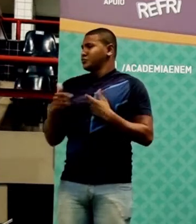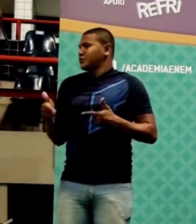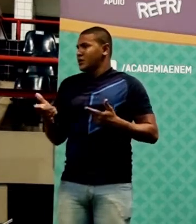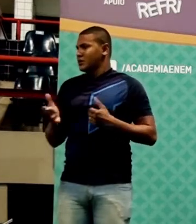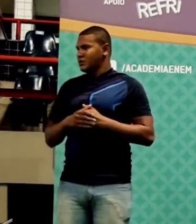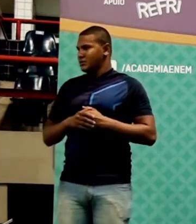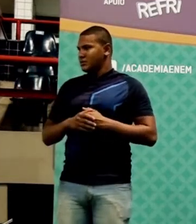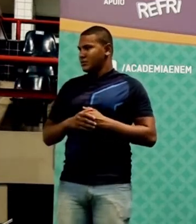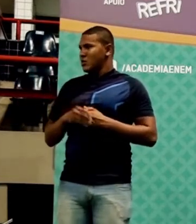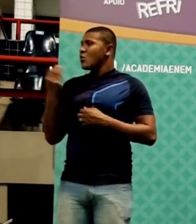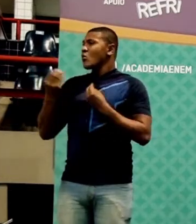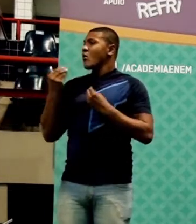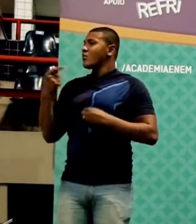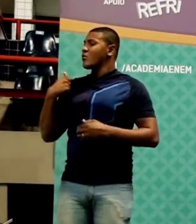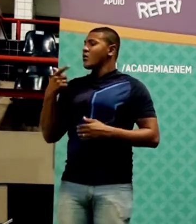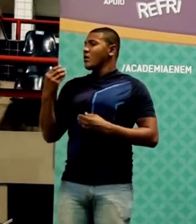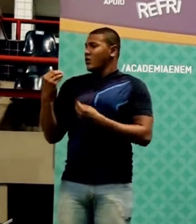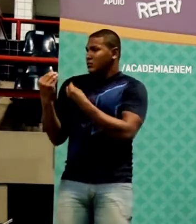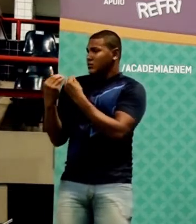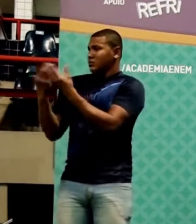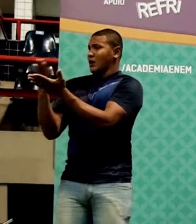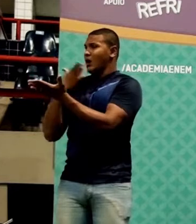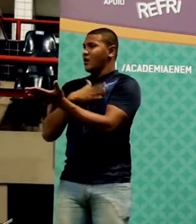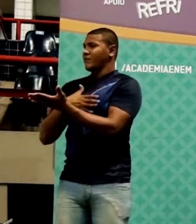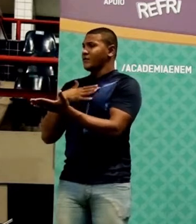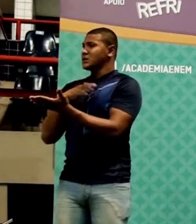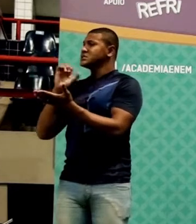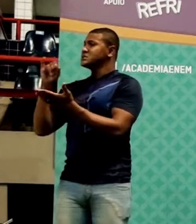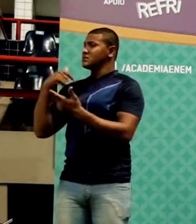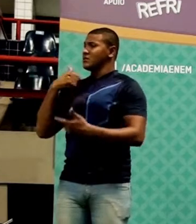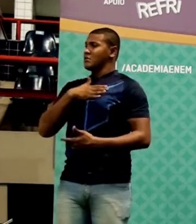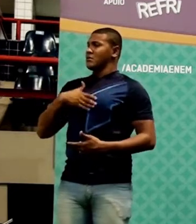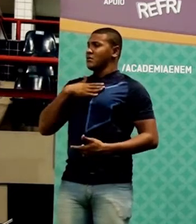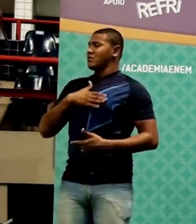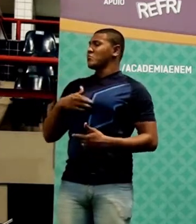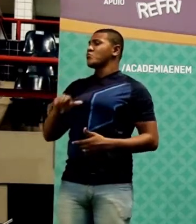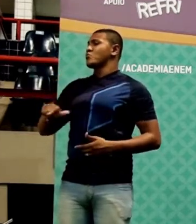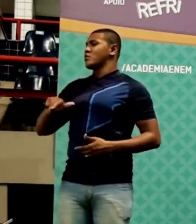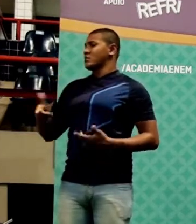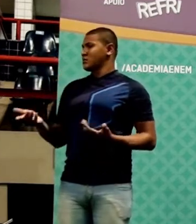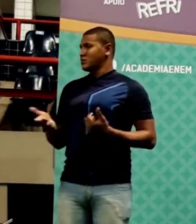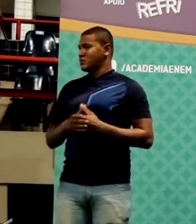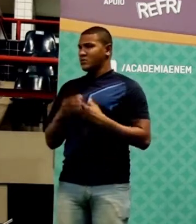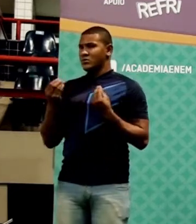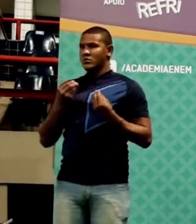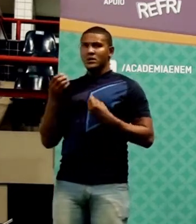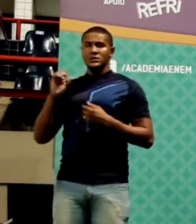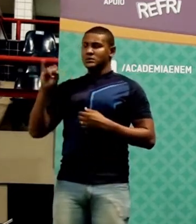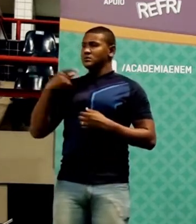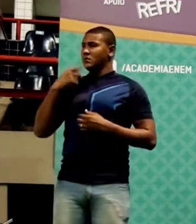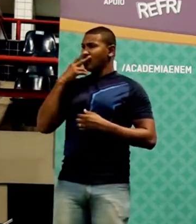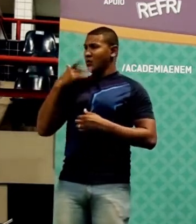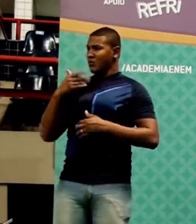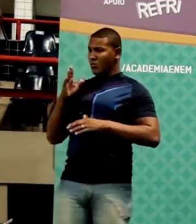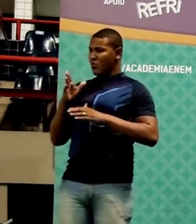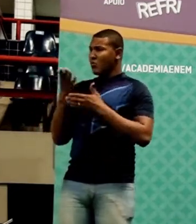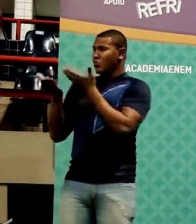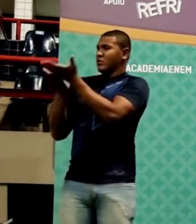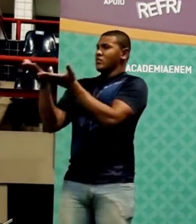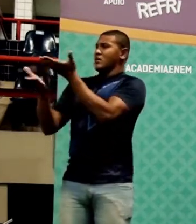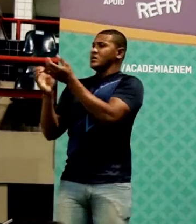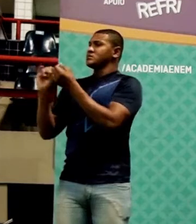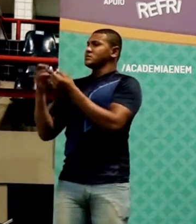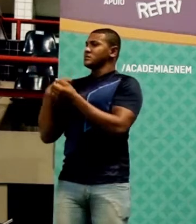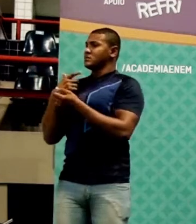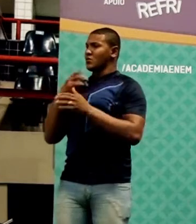se você não é feliz? Como é que você quer cuidar de uma pessoa se você não consegue nem cuidar de você mesmo, tá certo?